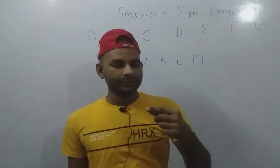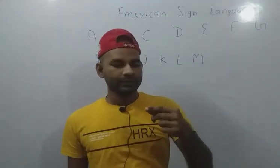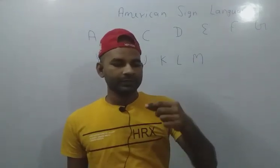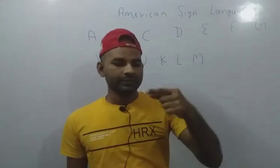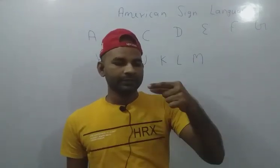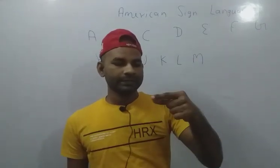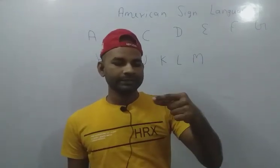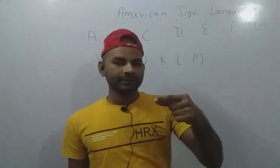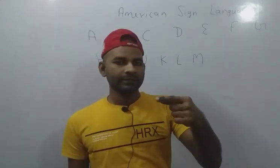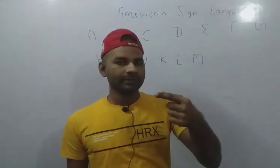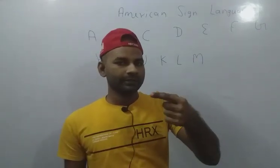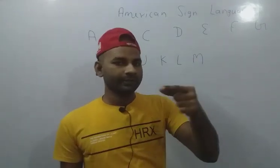ऐसे,